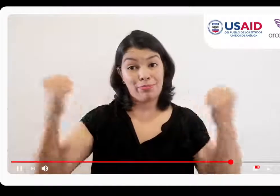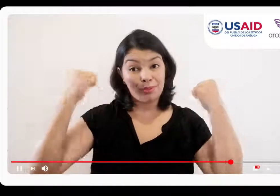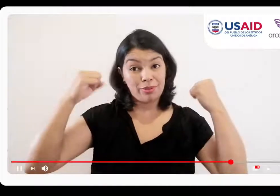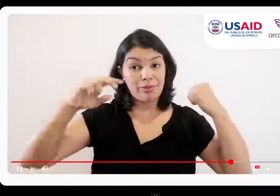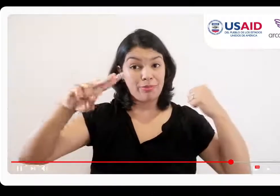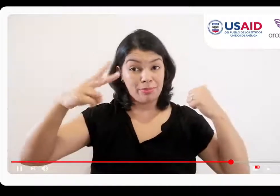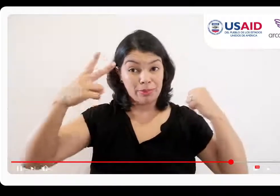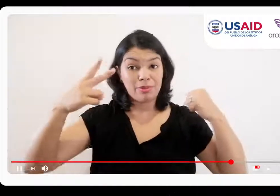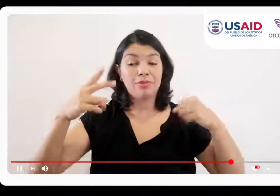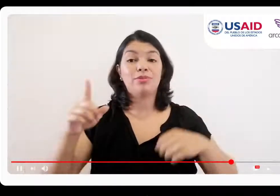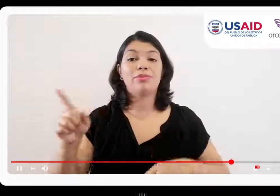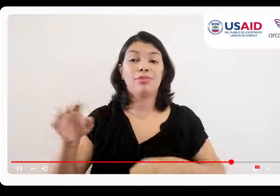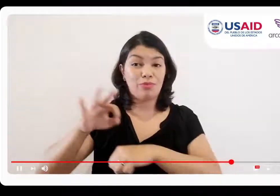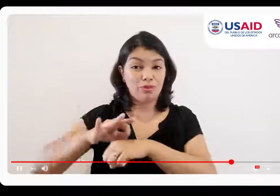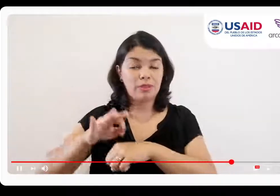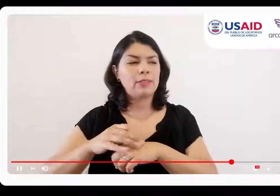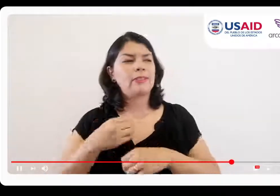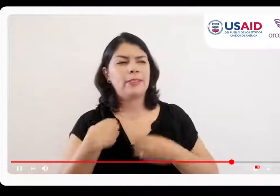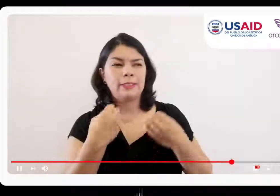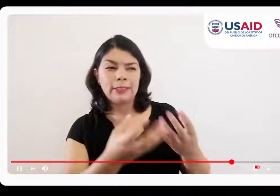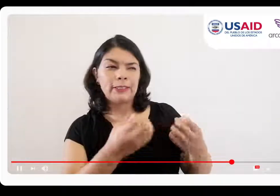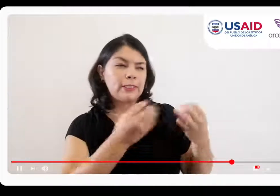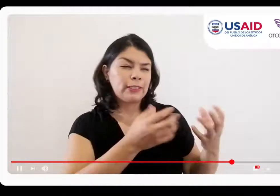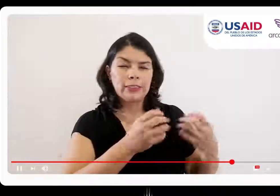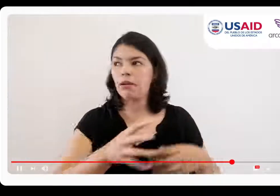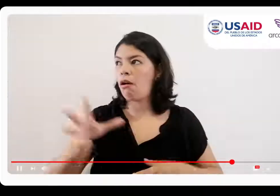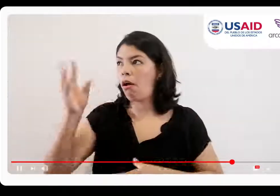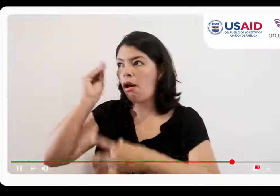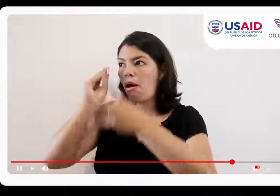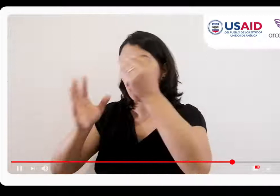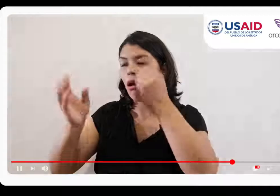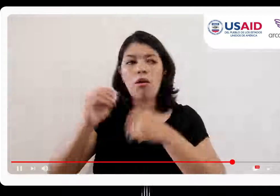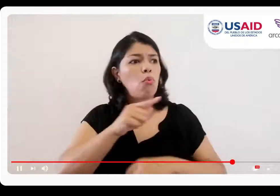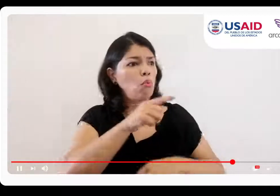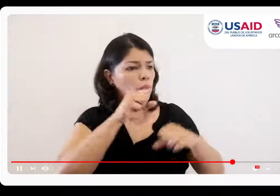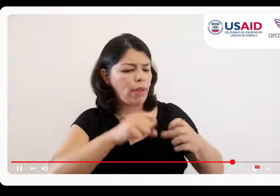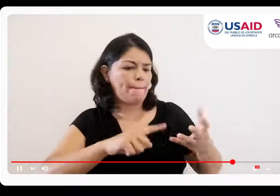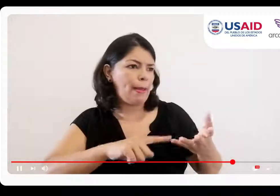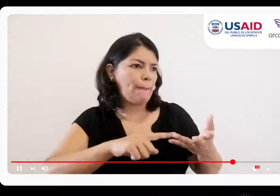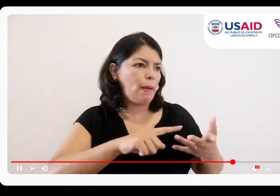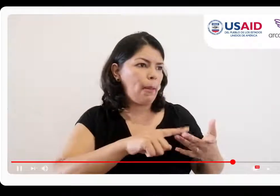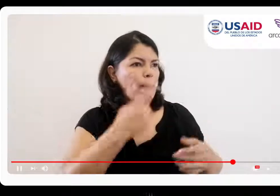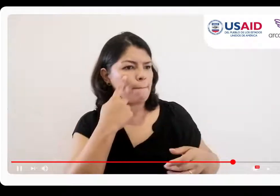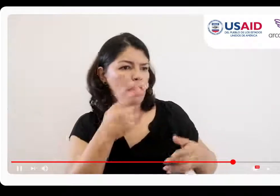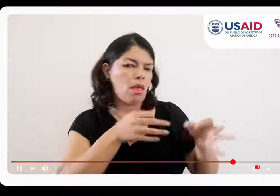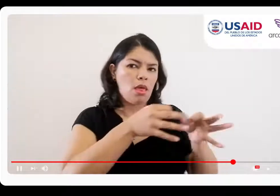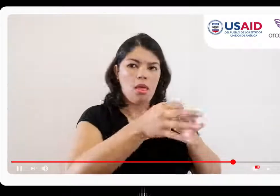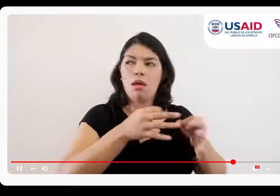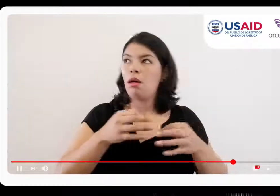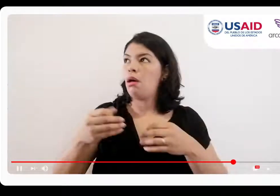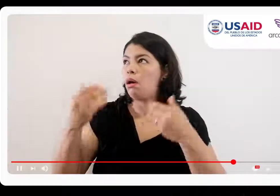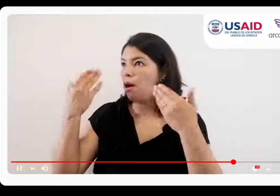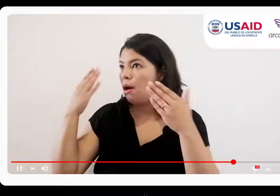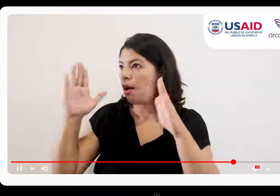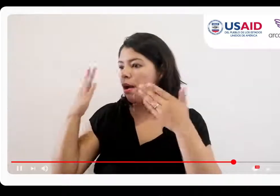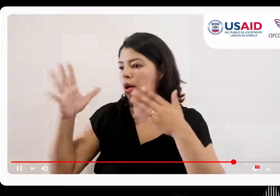empezó a llenarnos la cabecita de cositas de muchachos pueden hacer esto, muchachos vea, es que por aquí muchachos, venga,